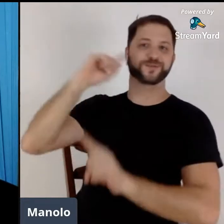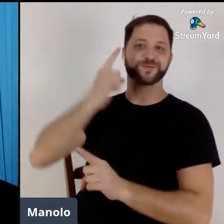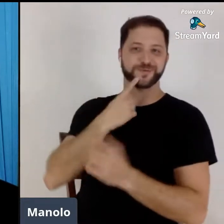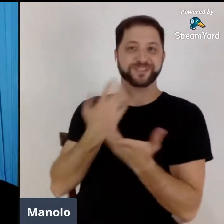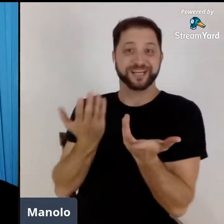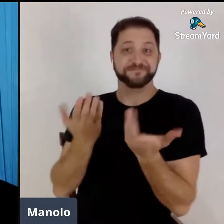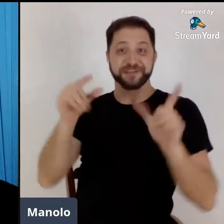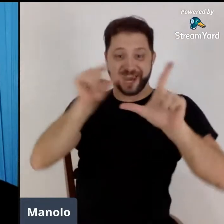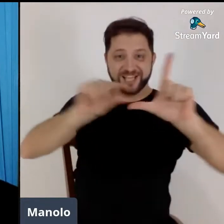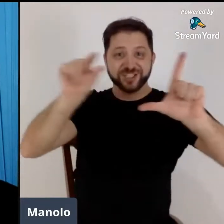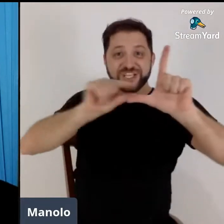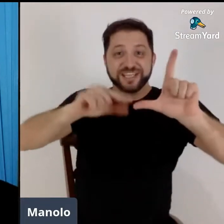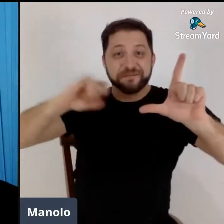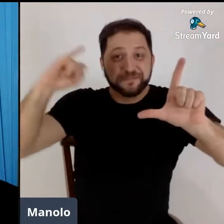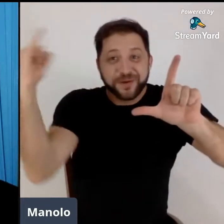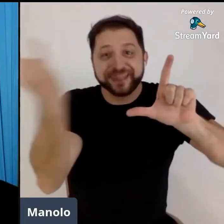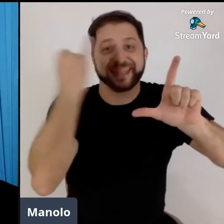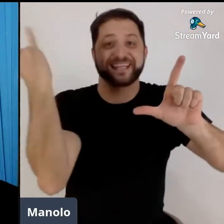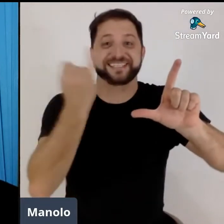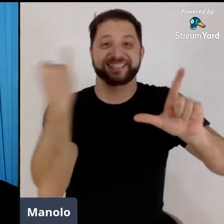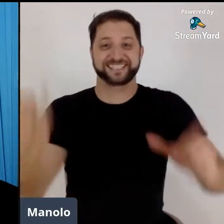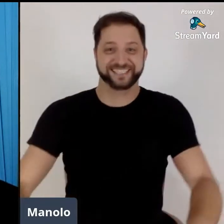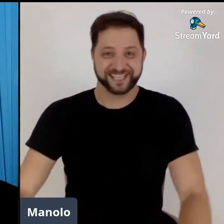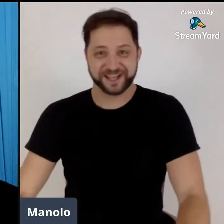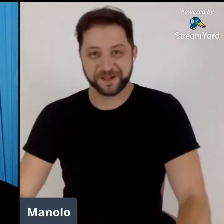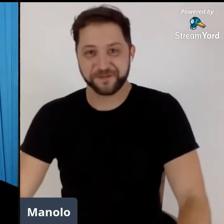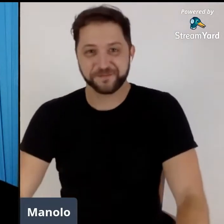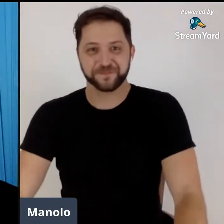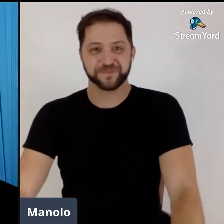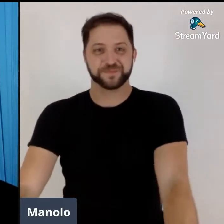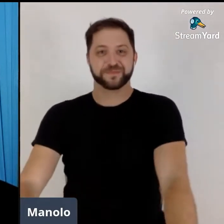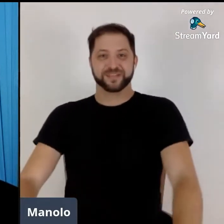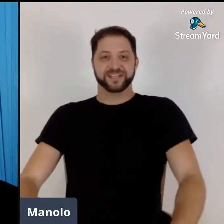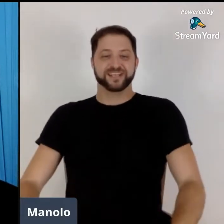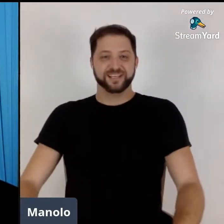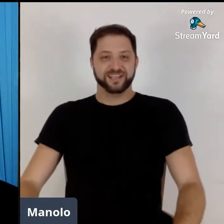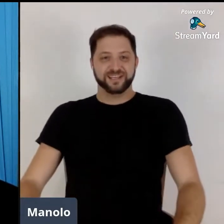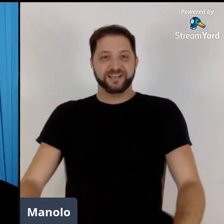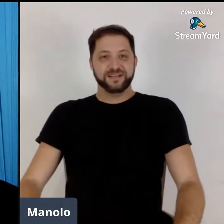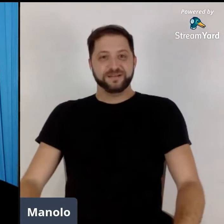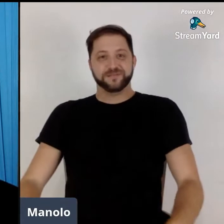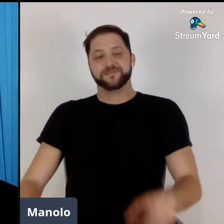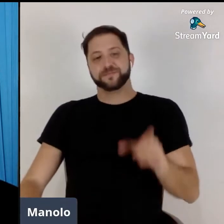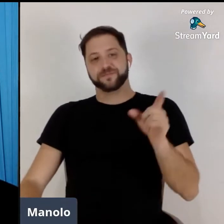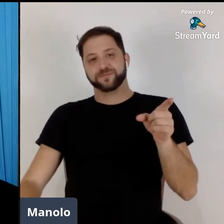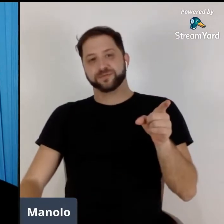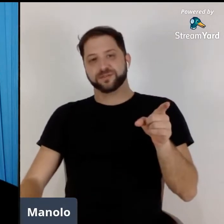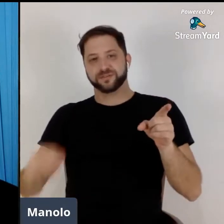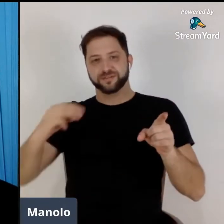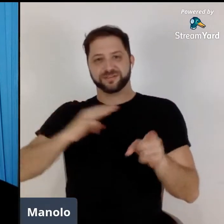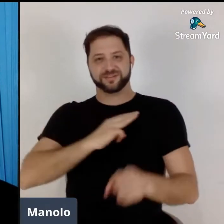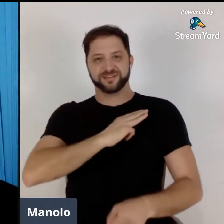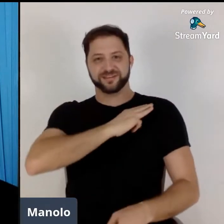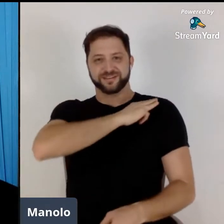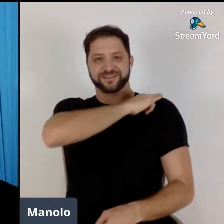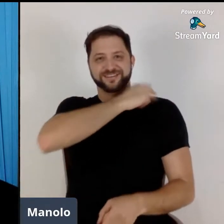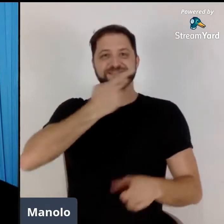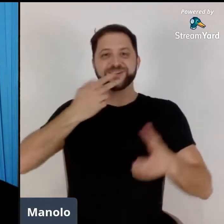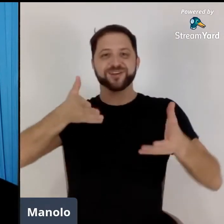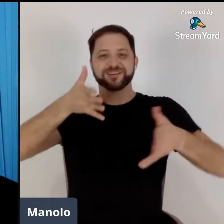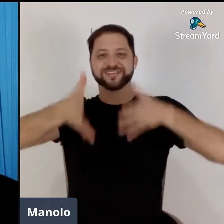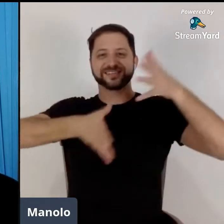ouvimos, a gente sabe que a gente está falando, mas ele tem que direcionar, falar. Você não pode dizer que vai lavar um prato sem mostrar onde está o